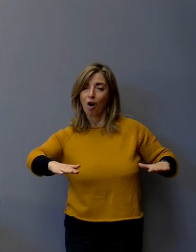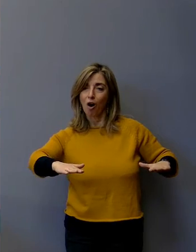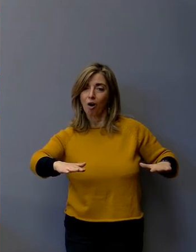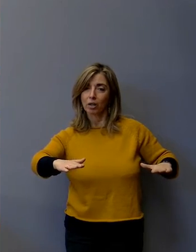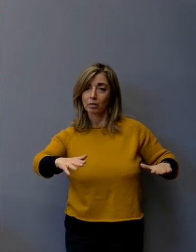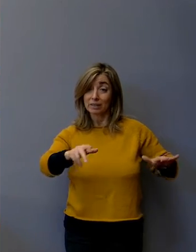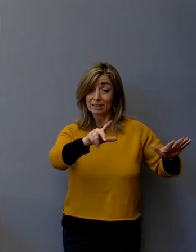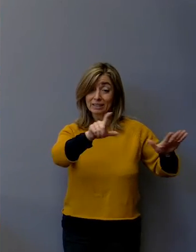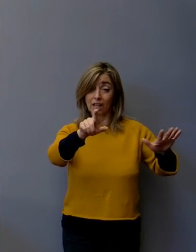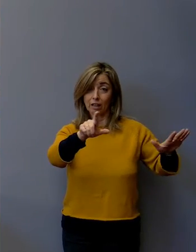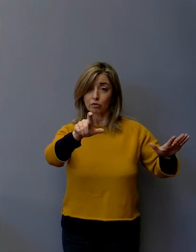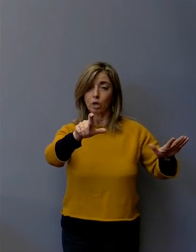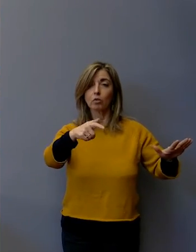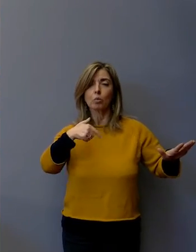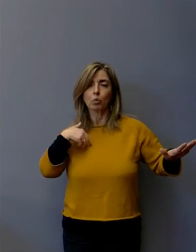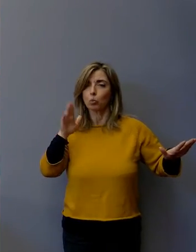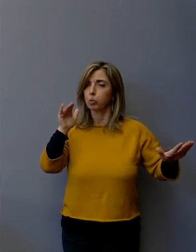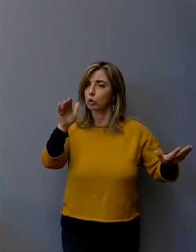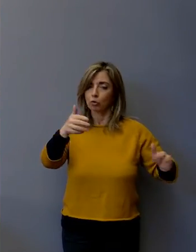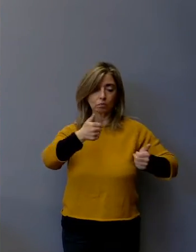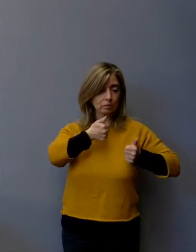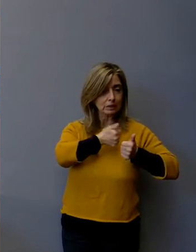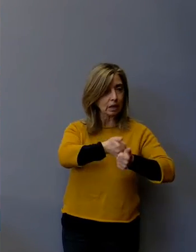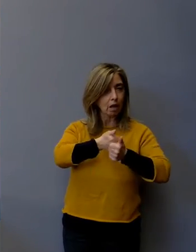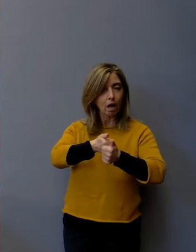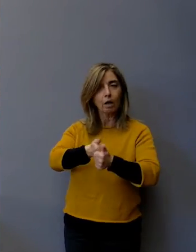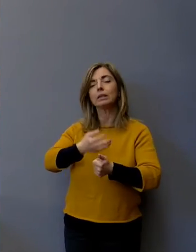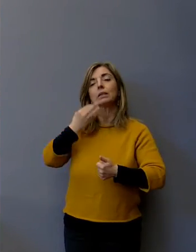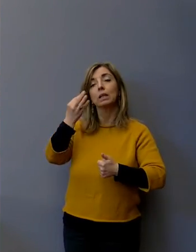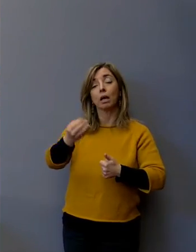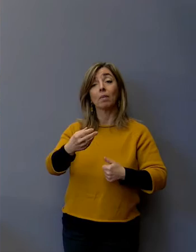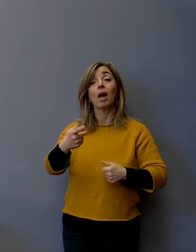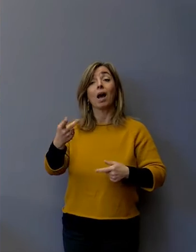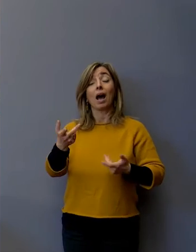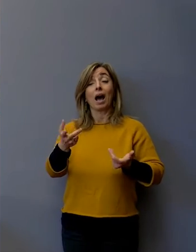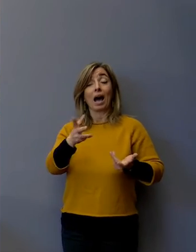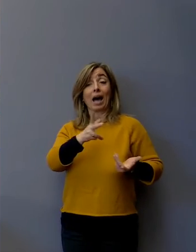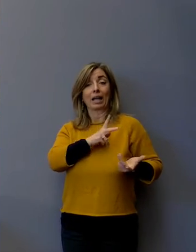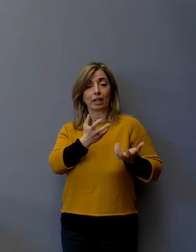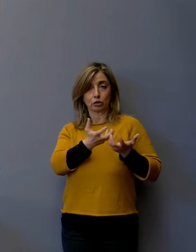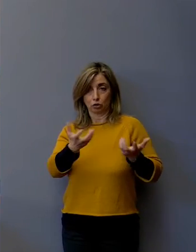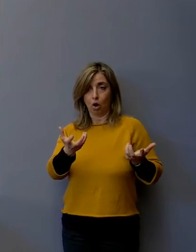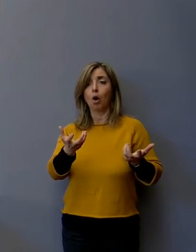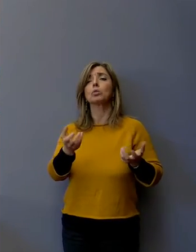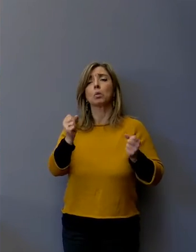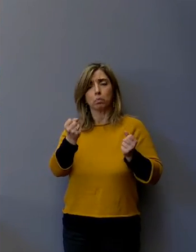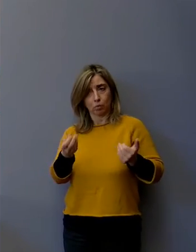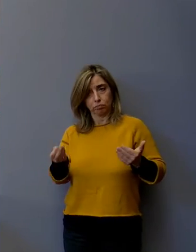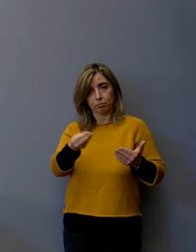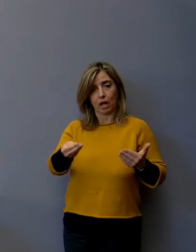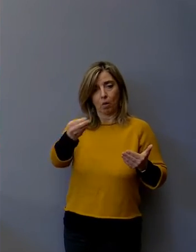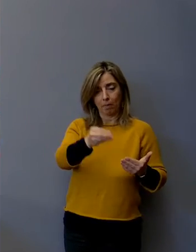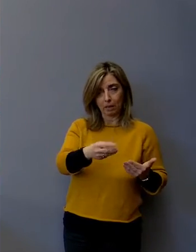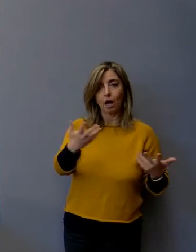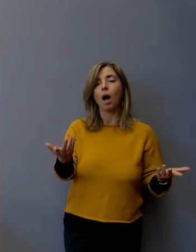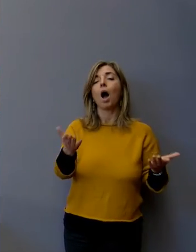giorno e le risorse le metteremo aumenteremo anche su questo tema così come gli anziani a casa così come